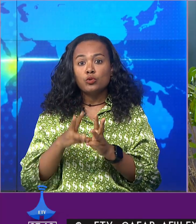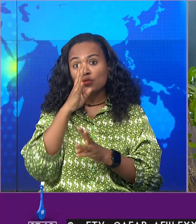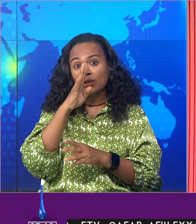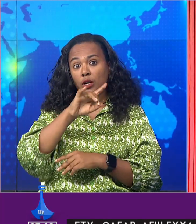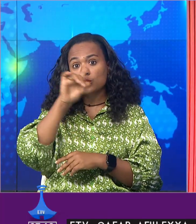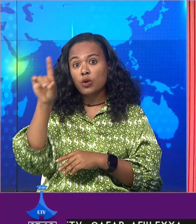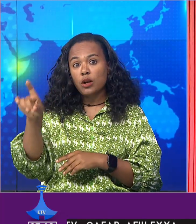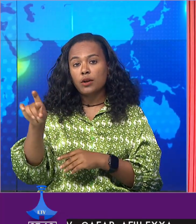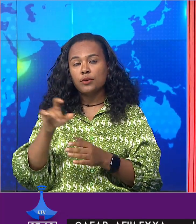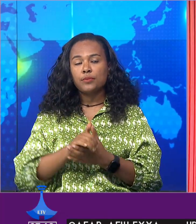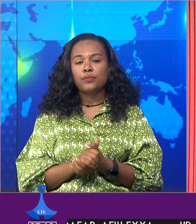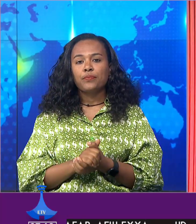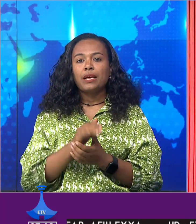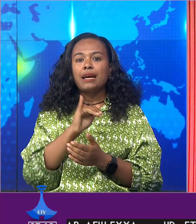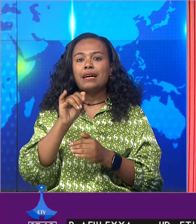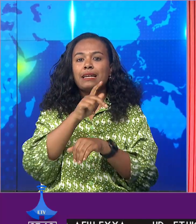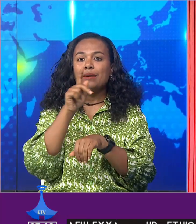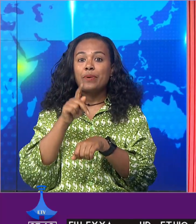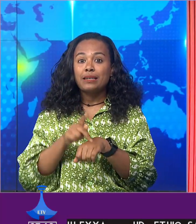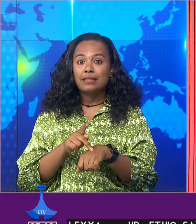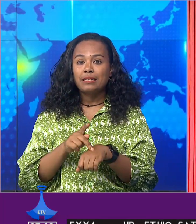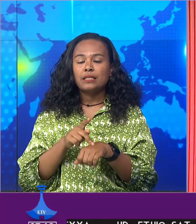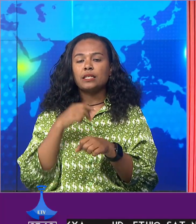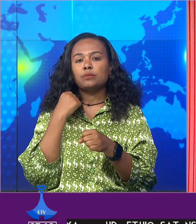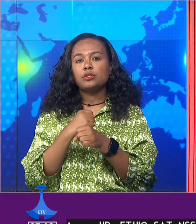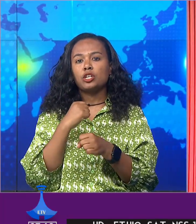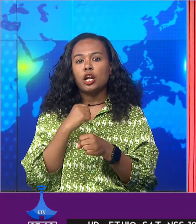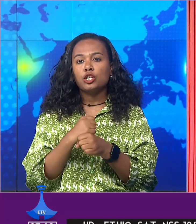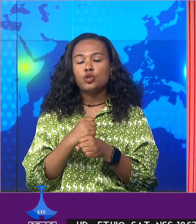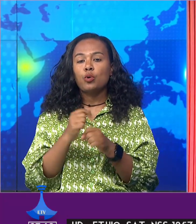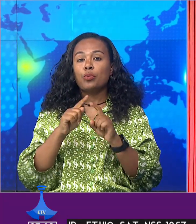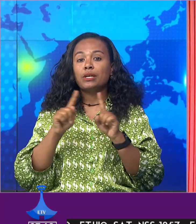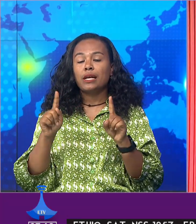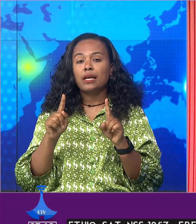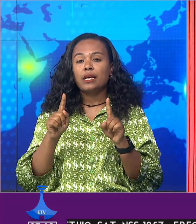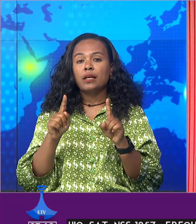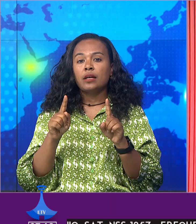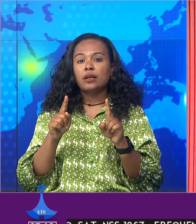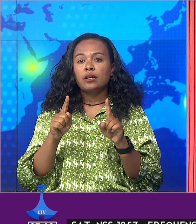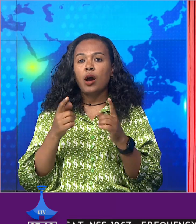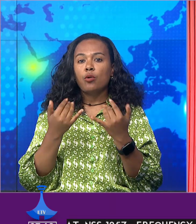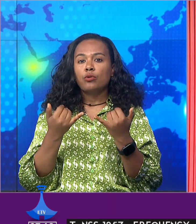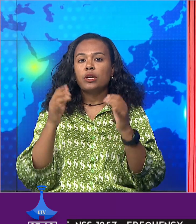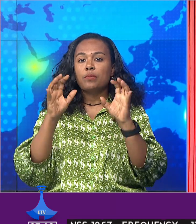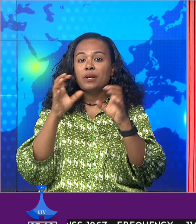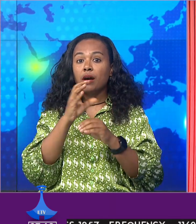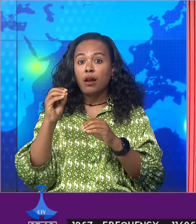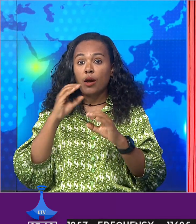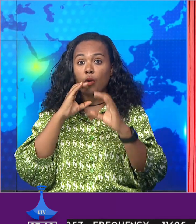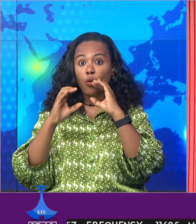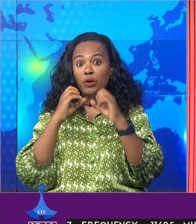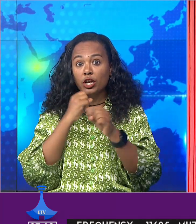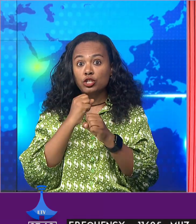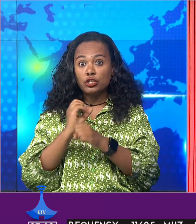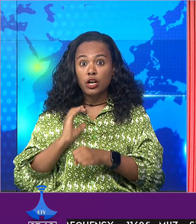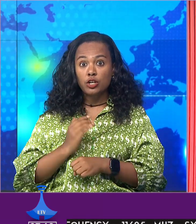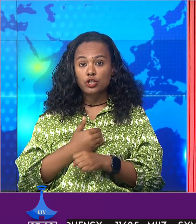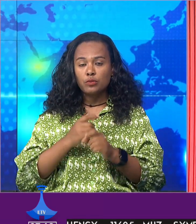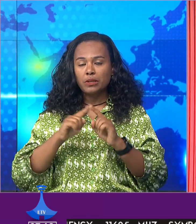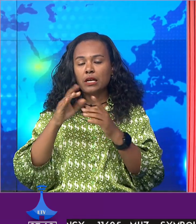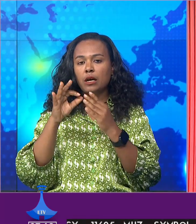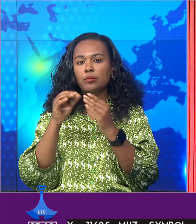ፈጥራችኋል? እንደ ፓርቲ ያው የምንሰራቸው በተለይ አሁን የሚዲያና የኮሙኒኬሽን ስራችን በተለይ ከምርጫ